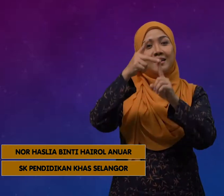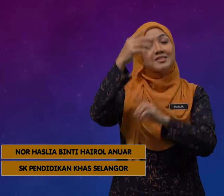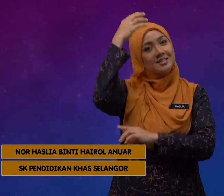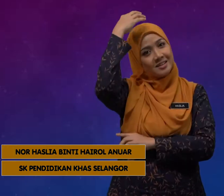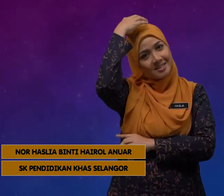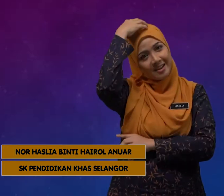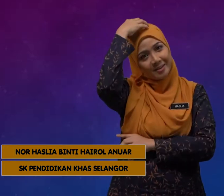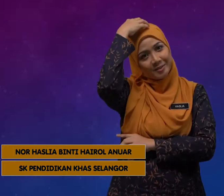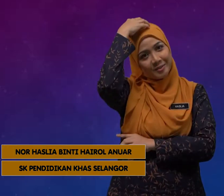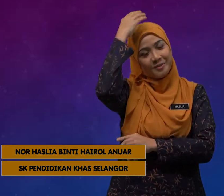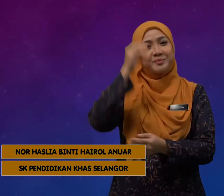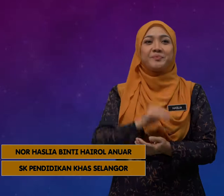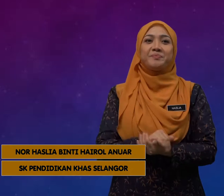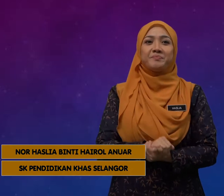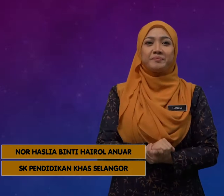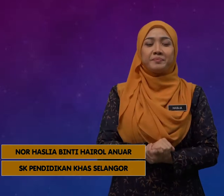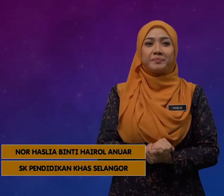Khas Selangor.